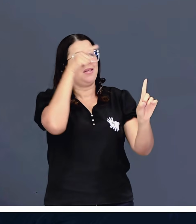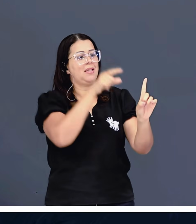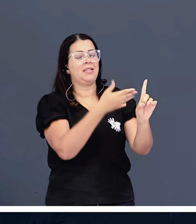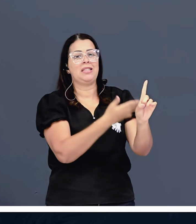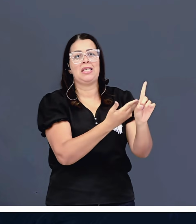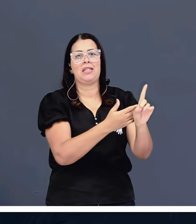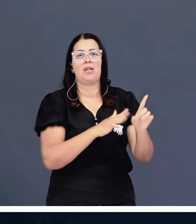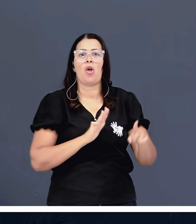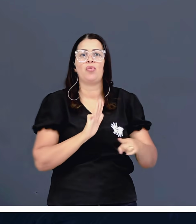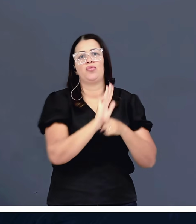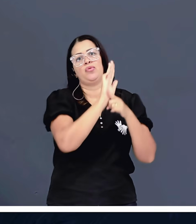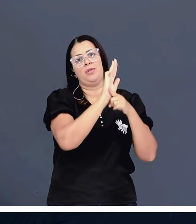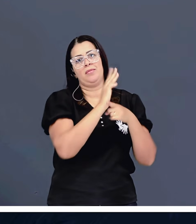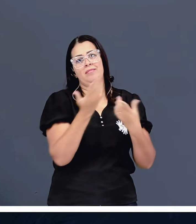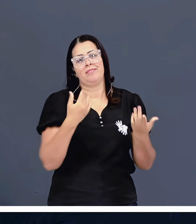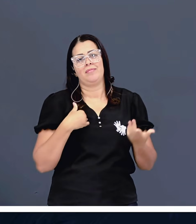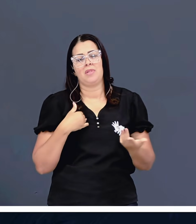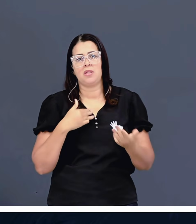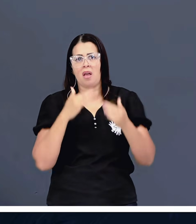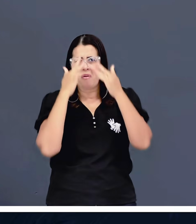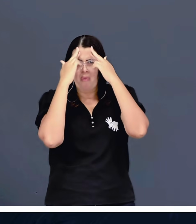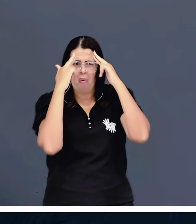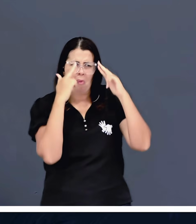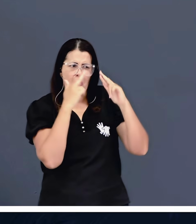te ajudar. Isso é desonra.